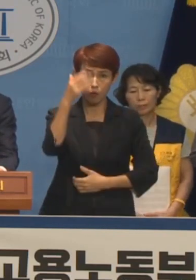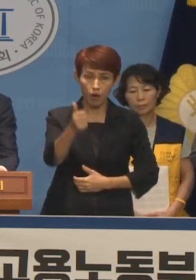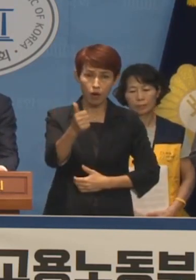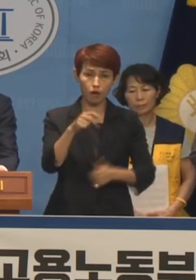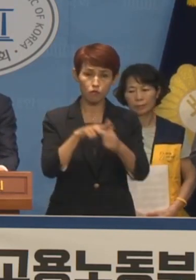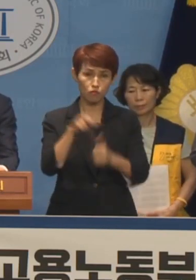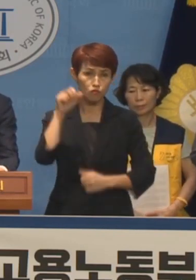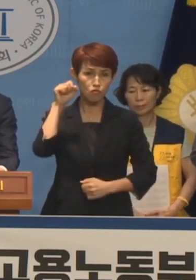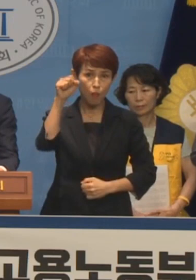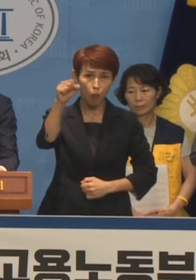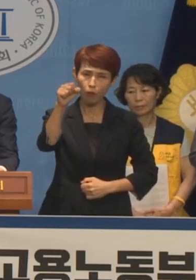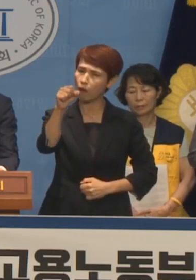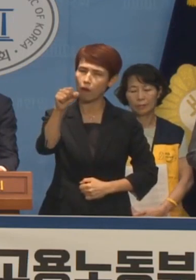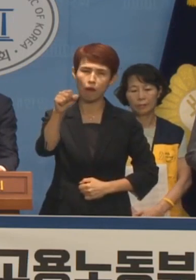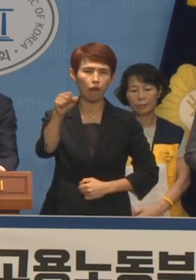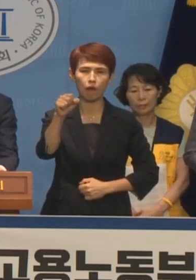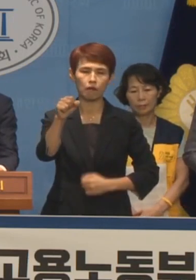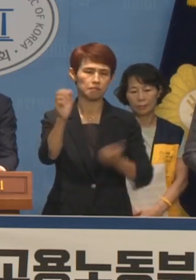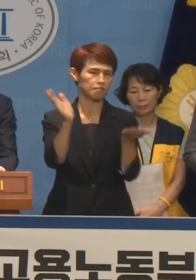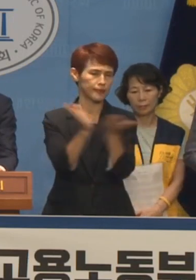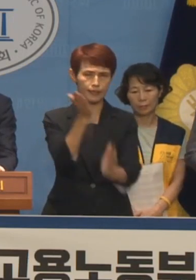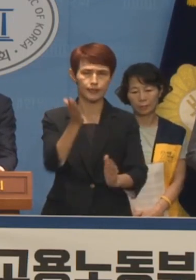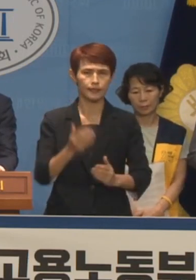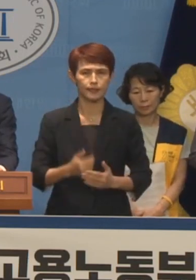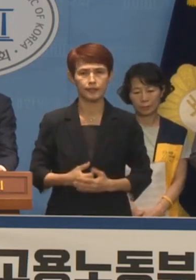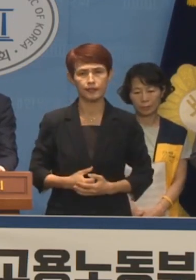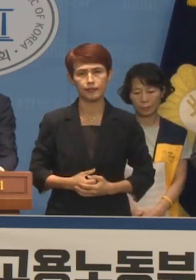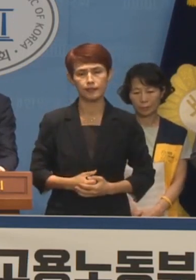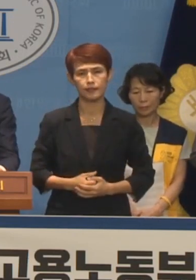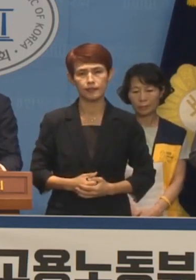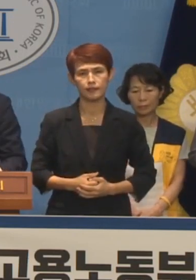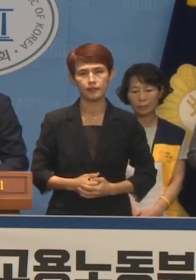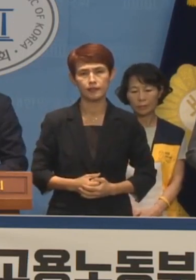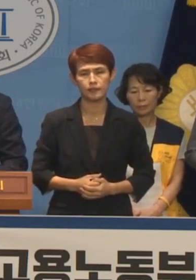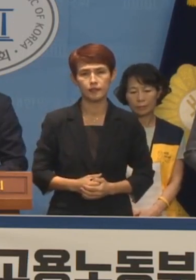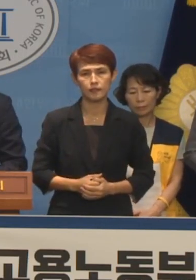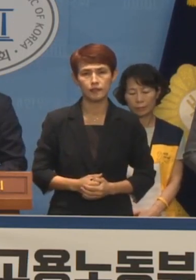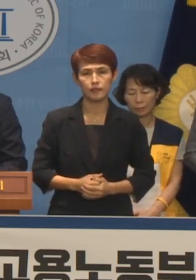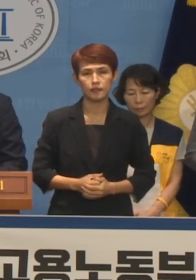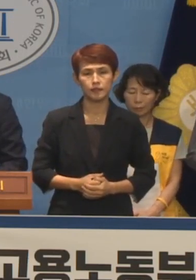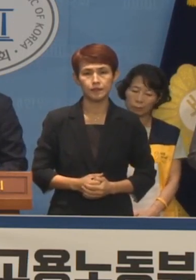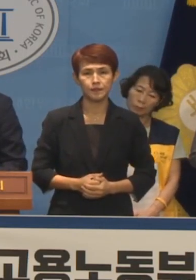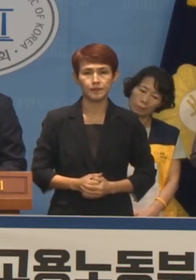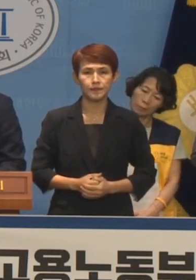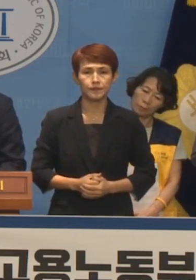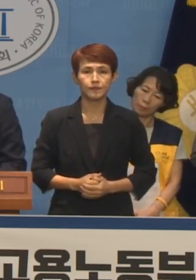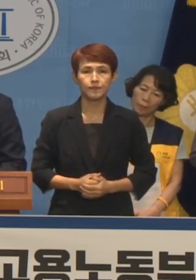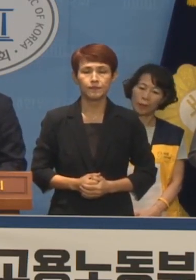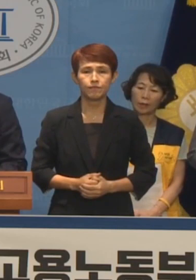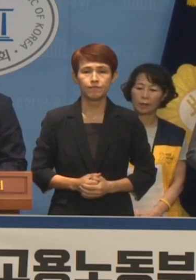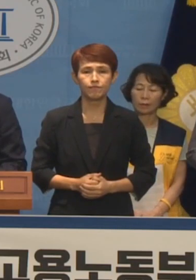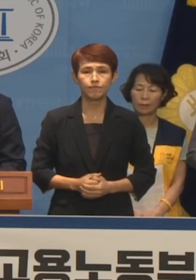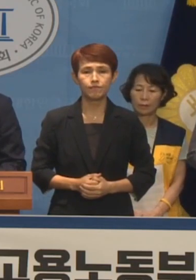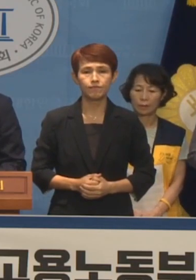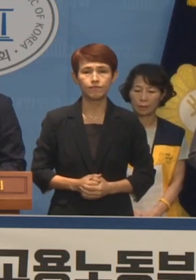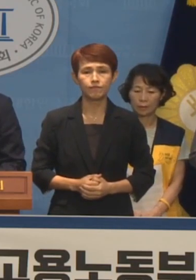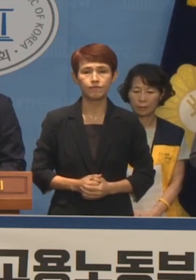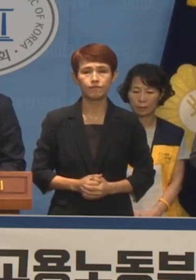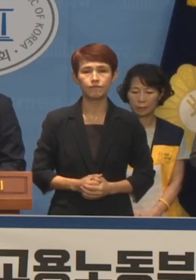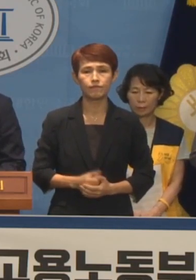최소한의 적격성도 갖추지 못했다라고 하는 점을 말씀을 주셨습니다. 다음 발언은